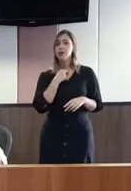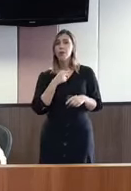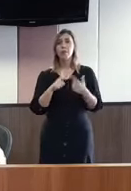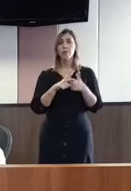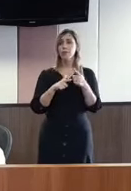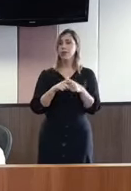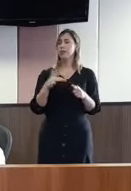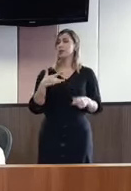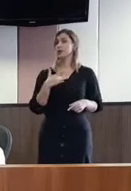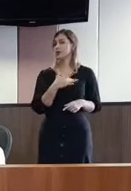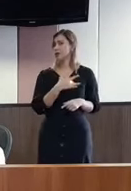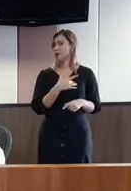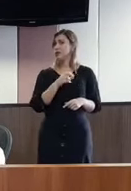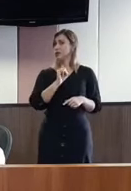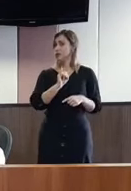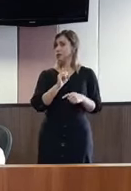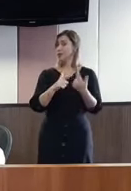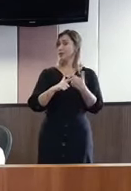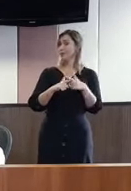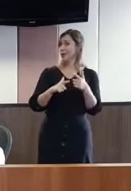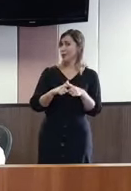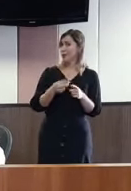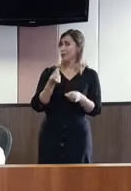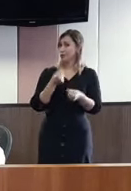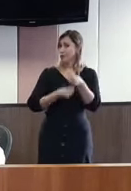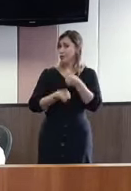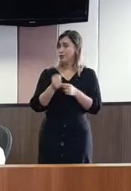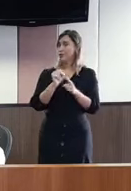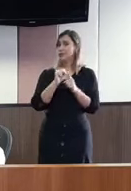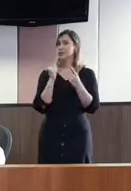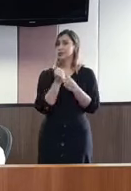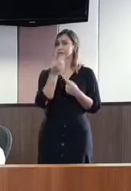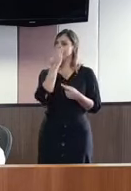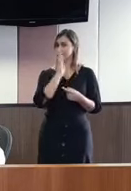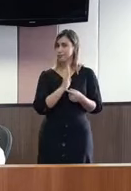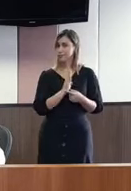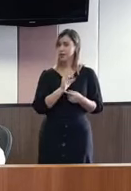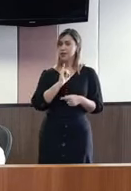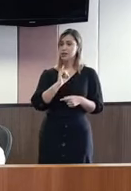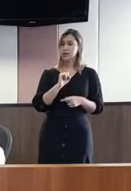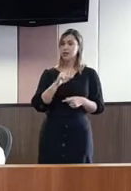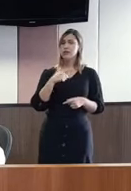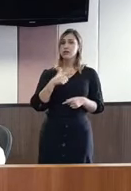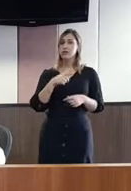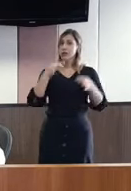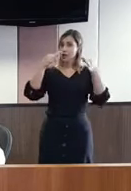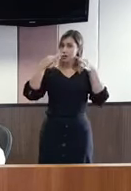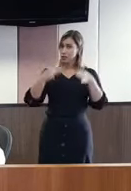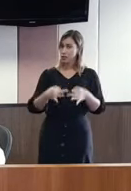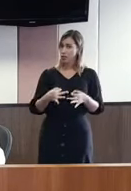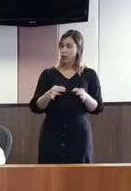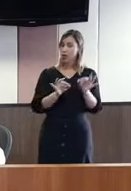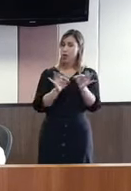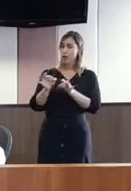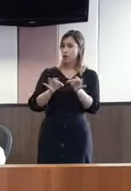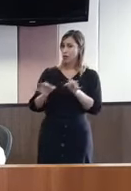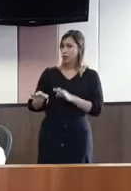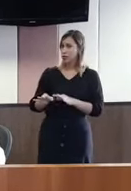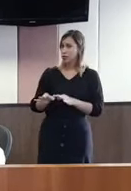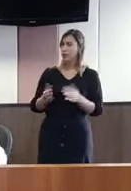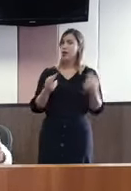uma grande crise econômica e uma grande crise social nesse país. Se não tivermos juízo,